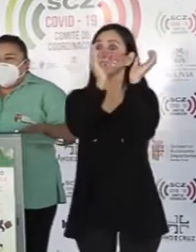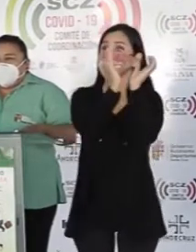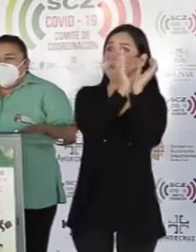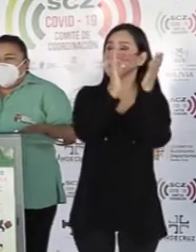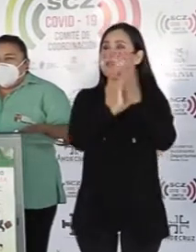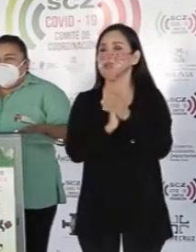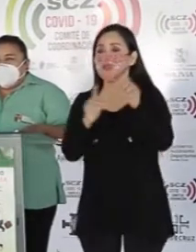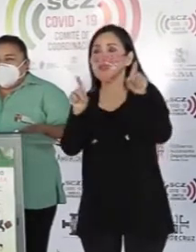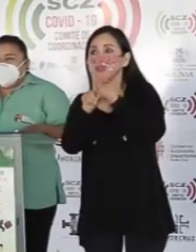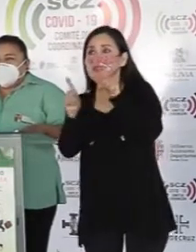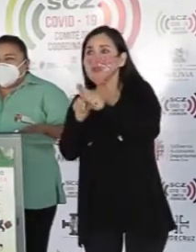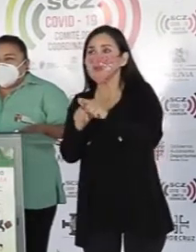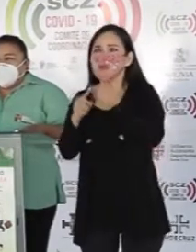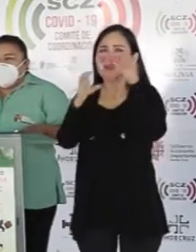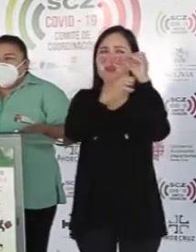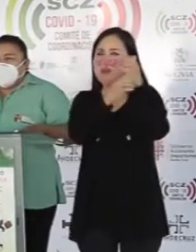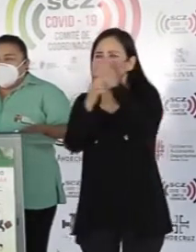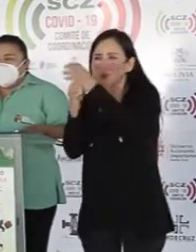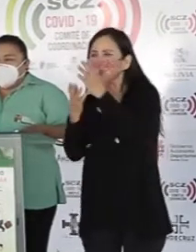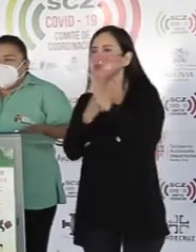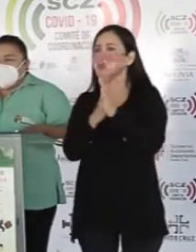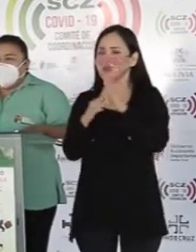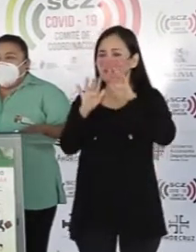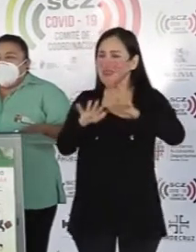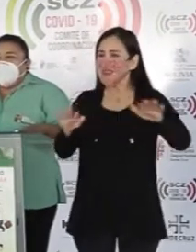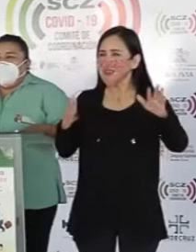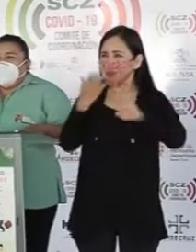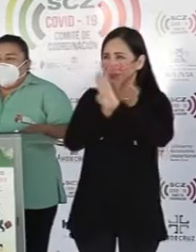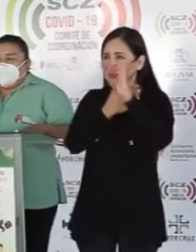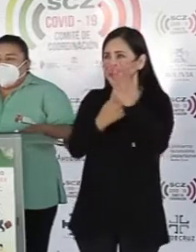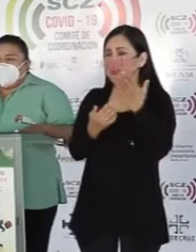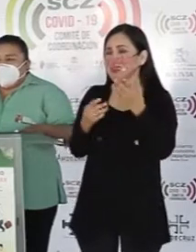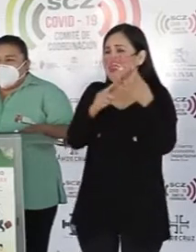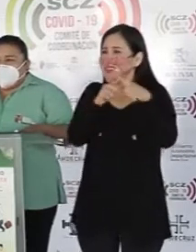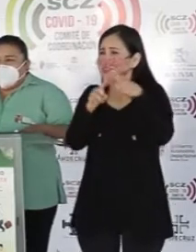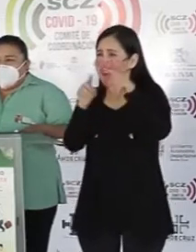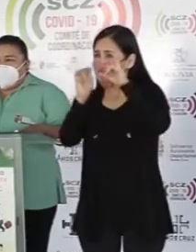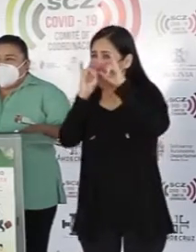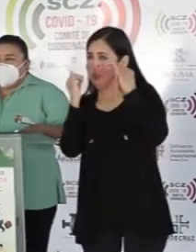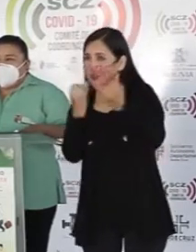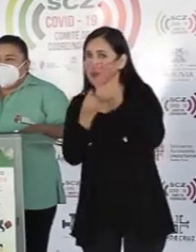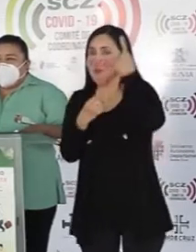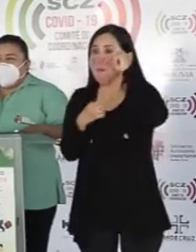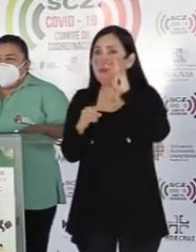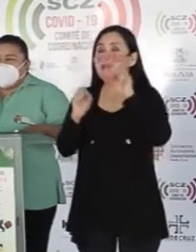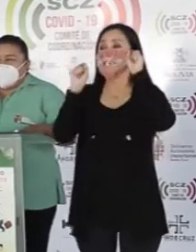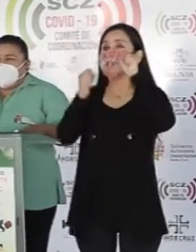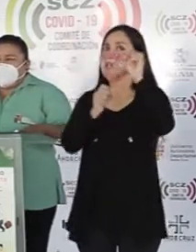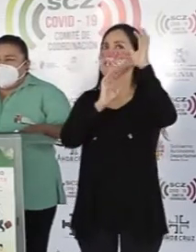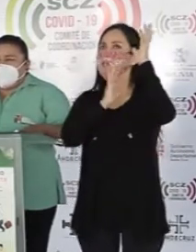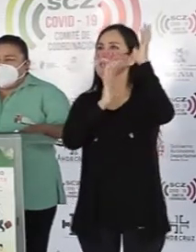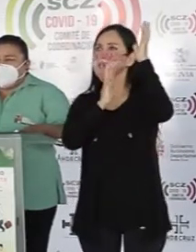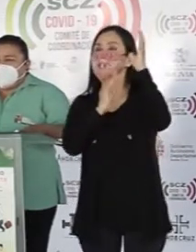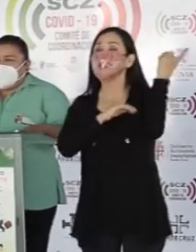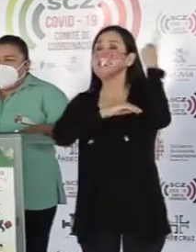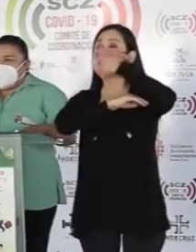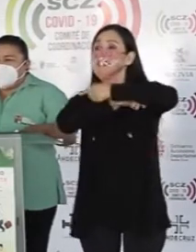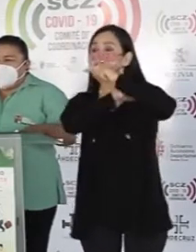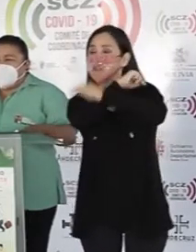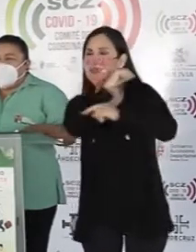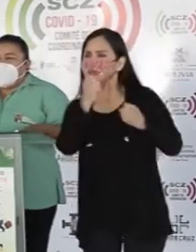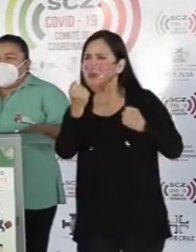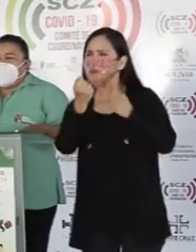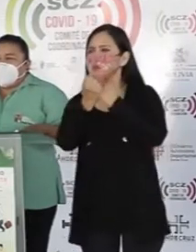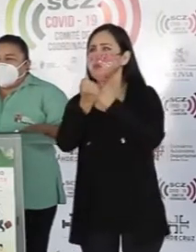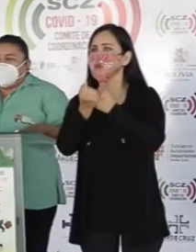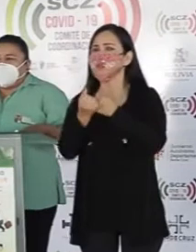Observatorio Infanto Juvenil y FUNDESOC, la realización del conversatorio denominado Día Nacional en